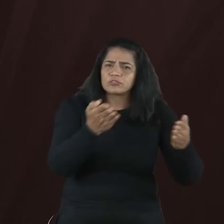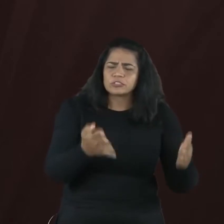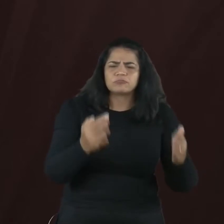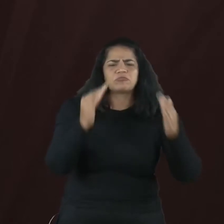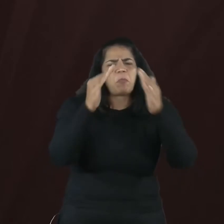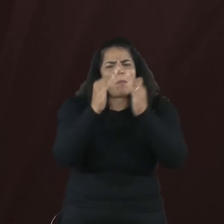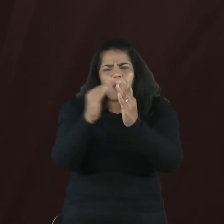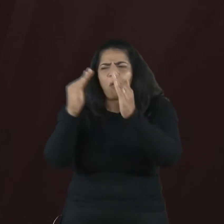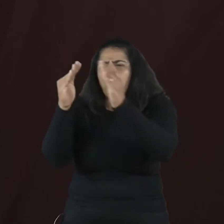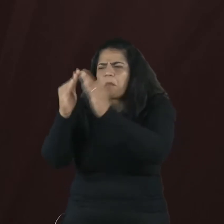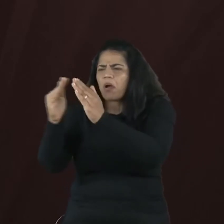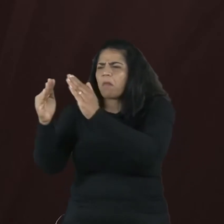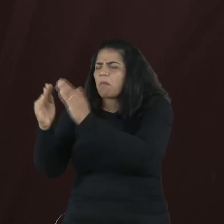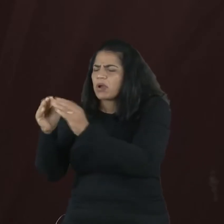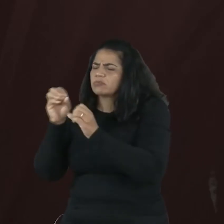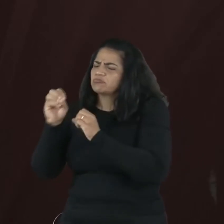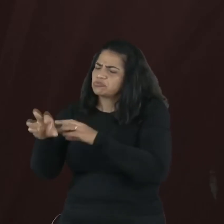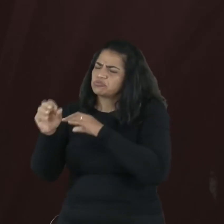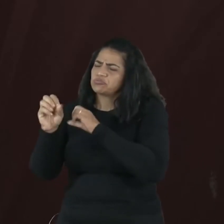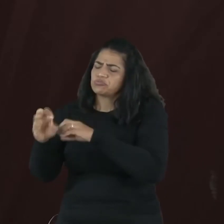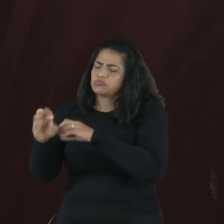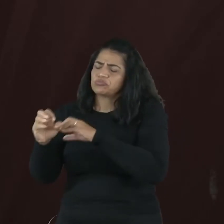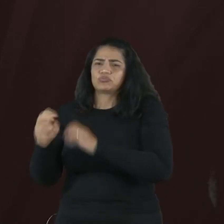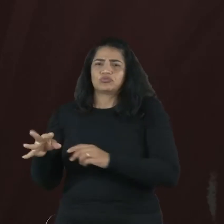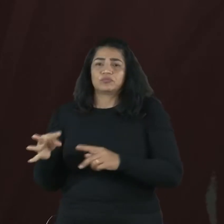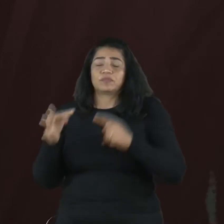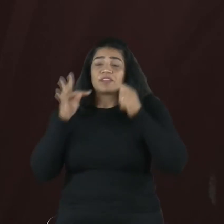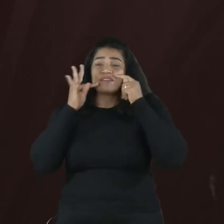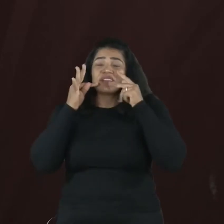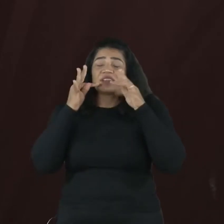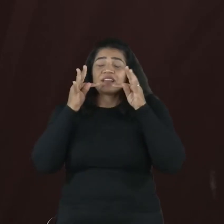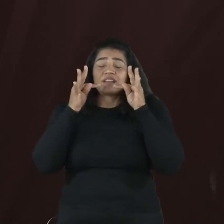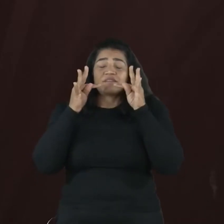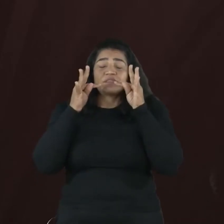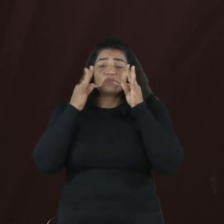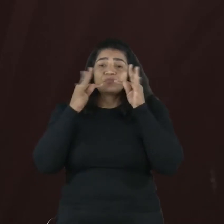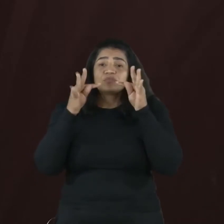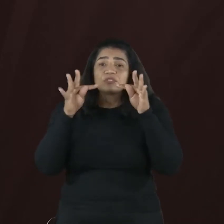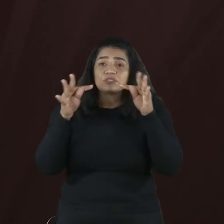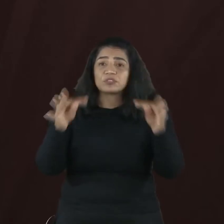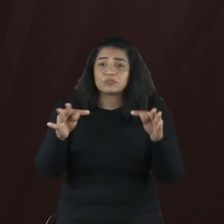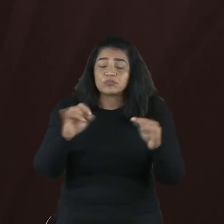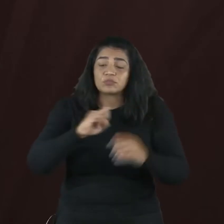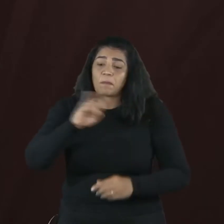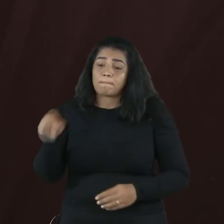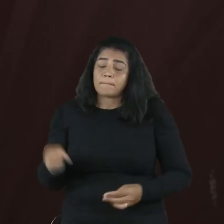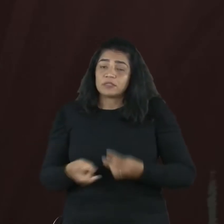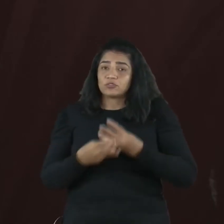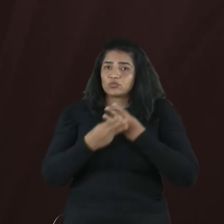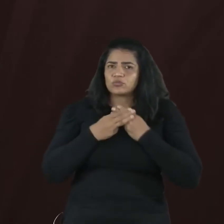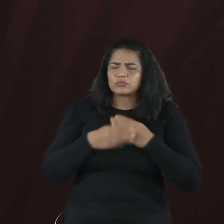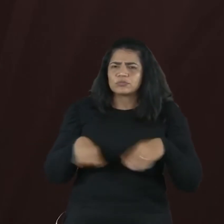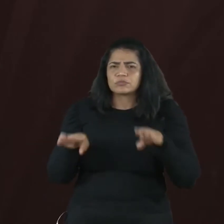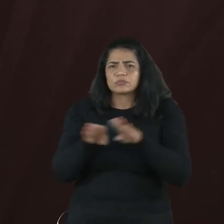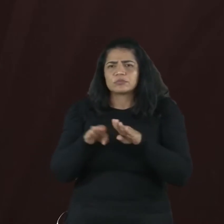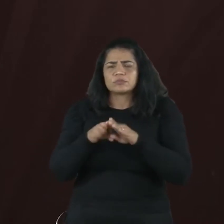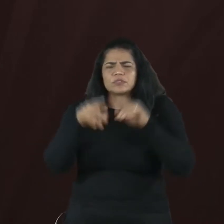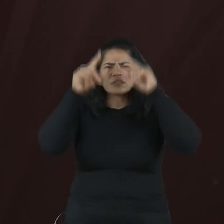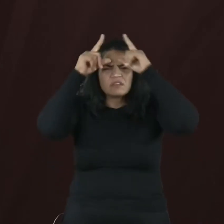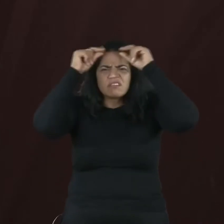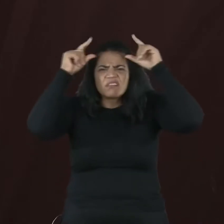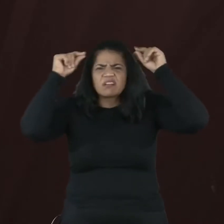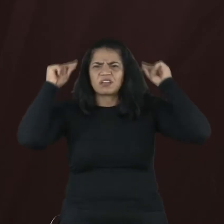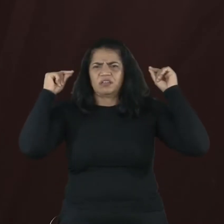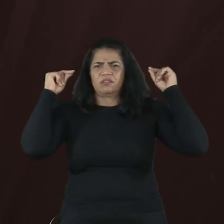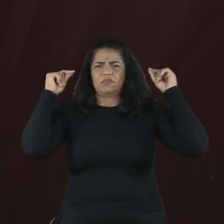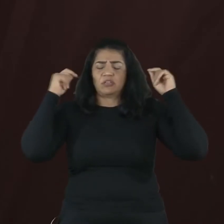casa, testificando tanto a judeus como a gregos arrependimento para com Deus e a fé em nosso Senhor Jesus Cristo. E